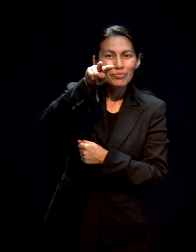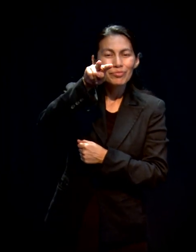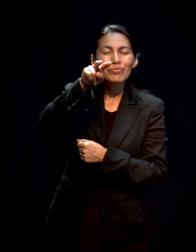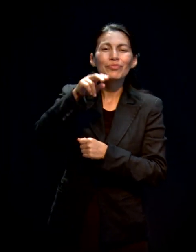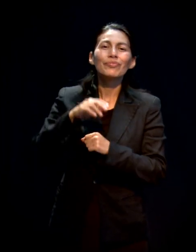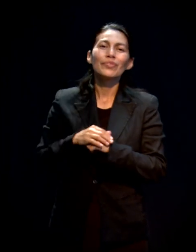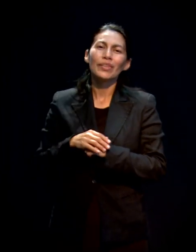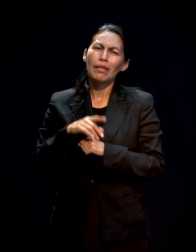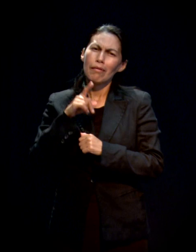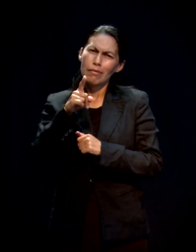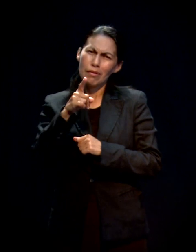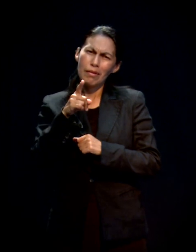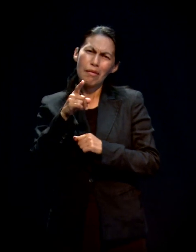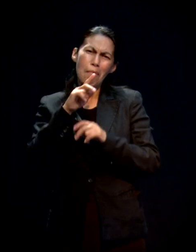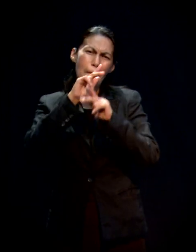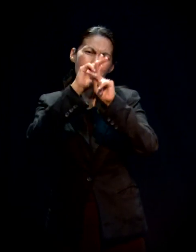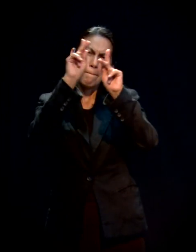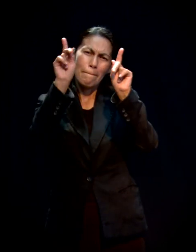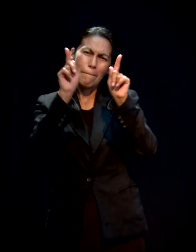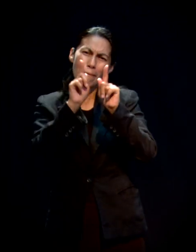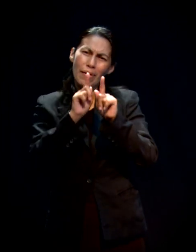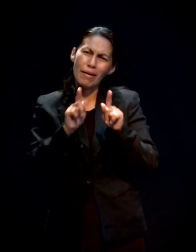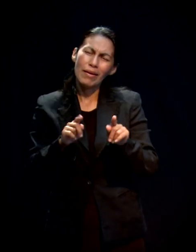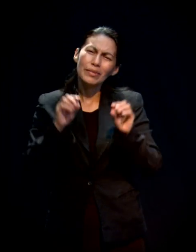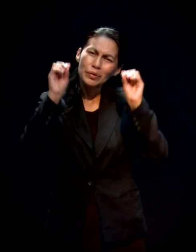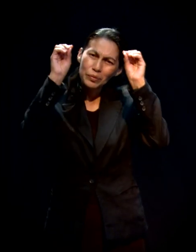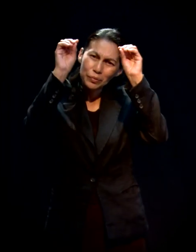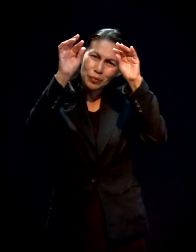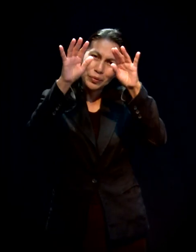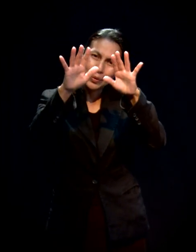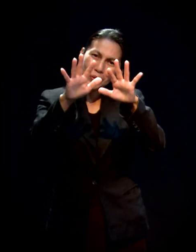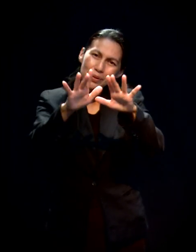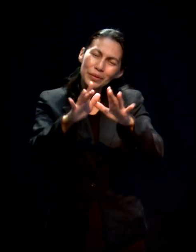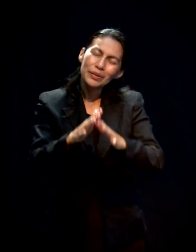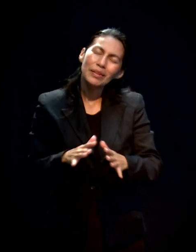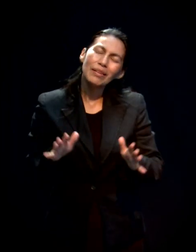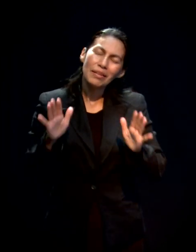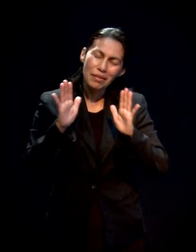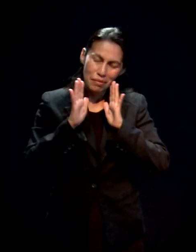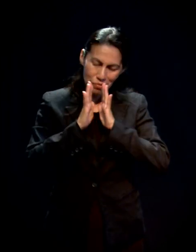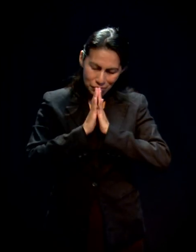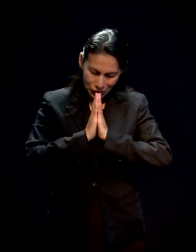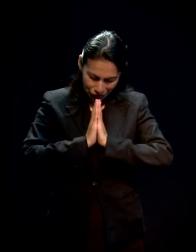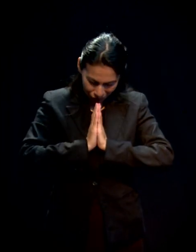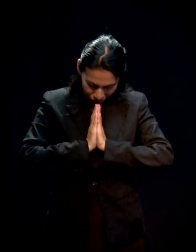rostro y tenga en ti amén